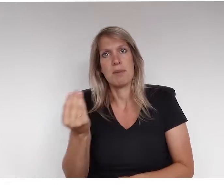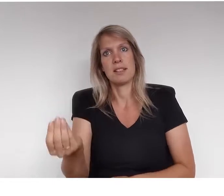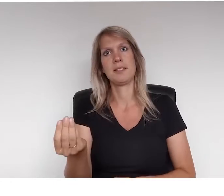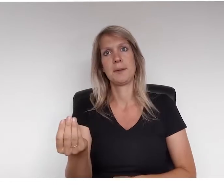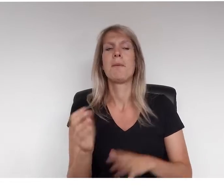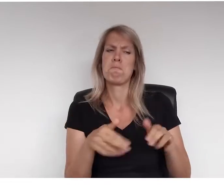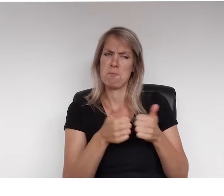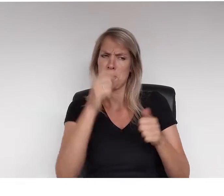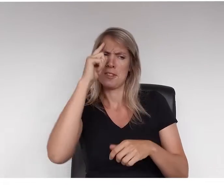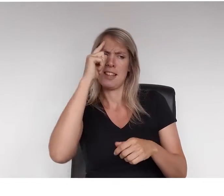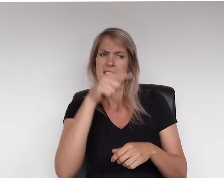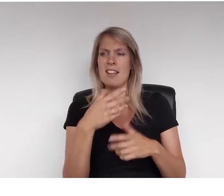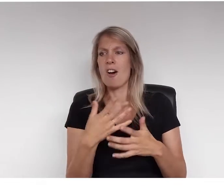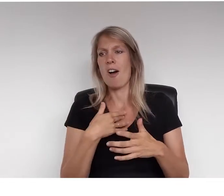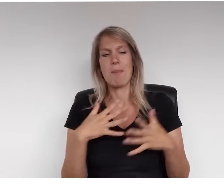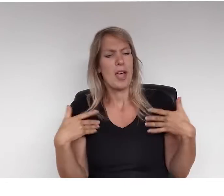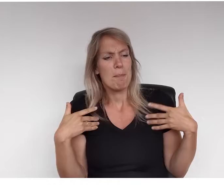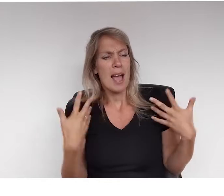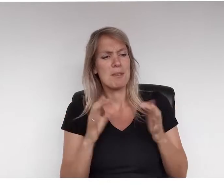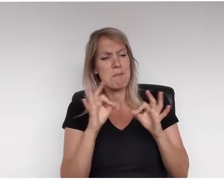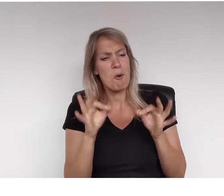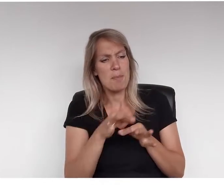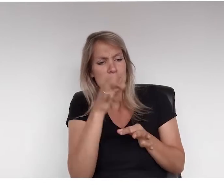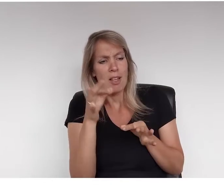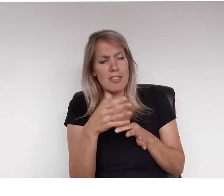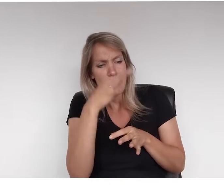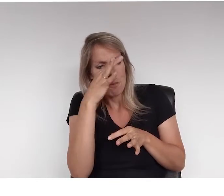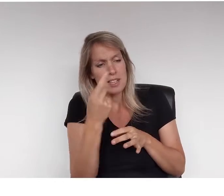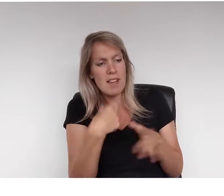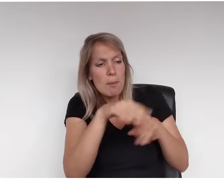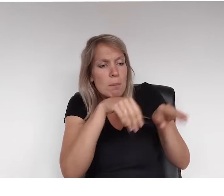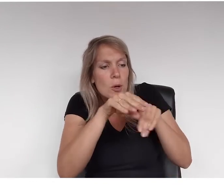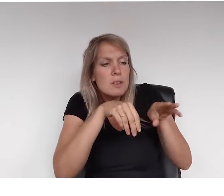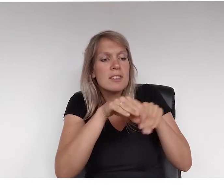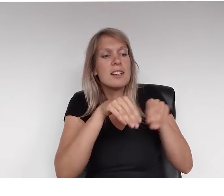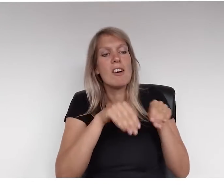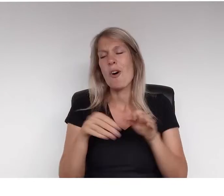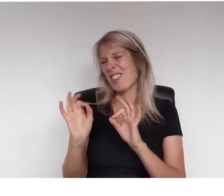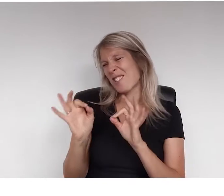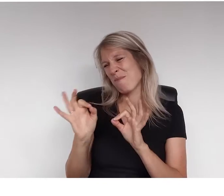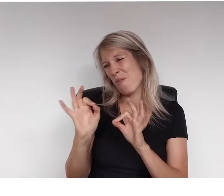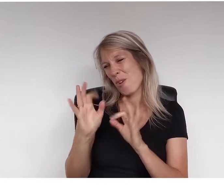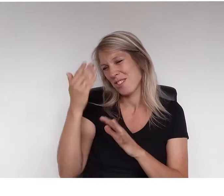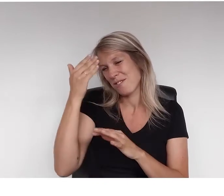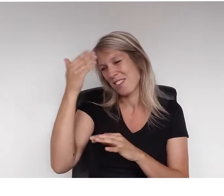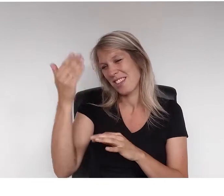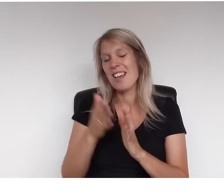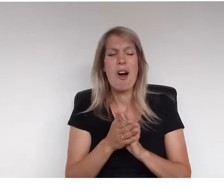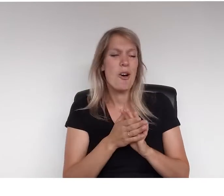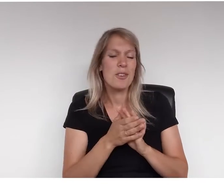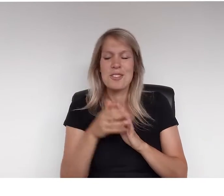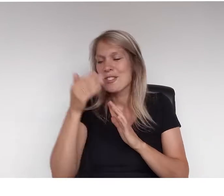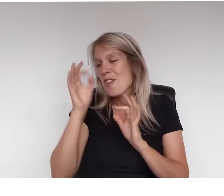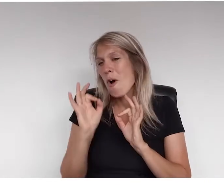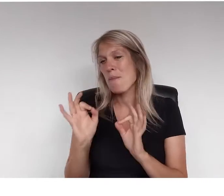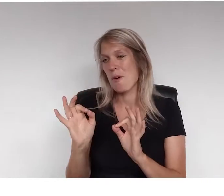planten die we hebben. Onze mooie bloemen die we hebben geplukt. Oh, ze zijn zo mooi, Sophie. Ik ga ze mooi in een vaasje zetten hier zo. Zo mooi. En dan kun je ze